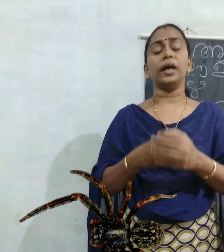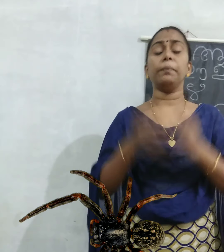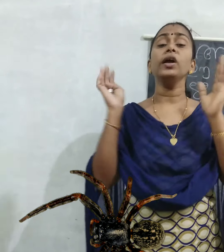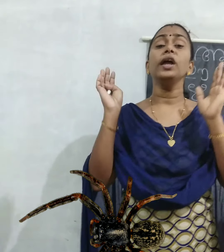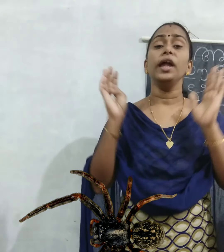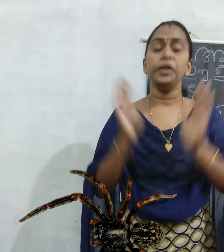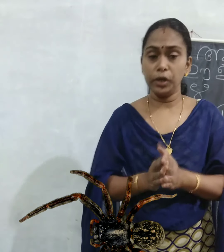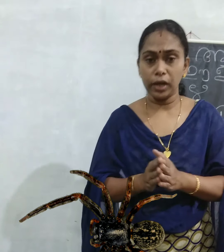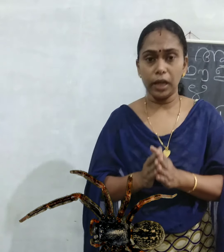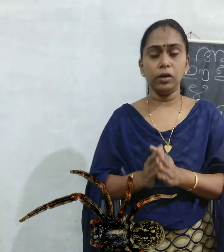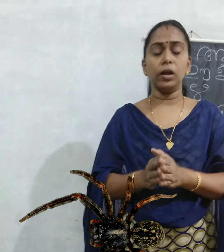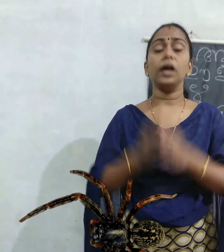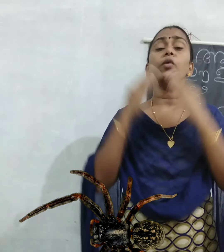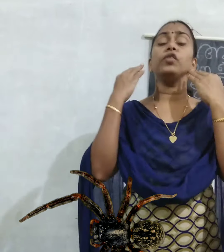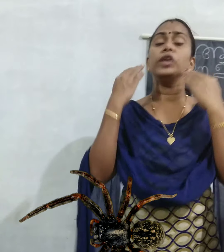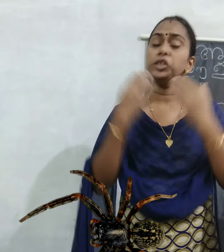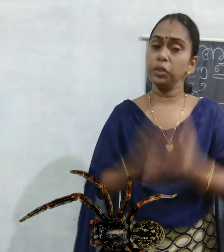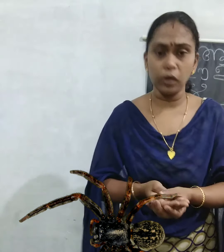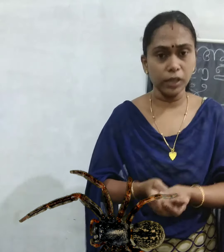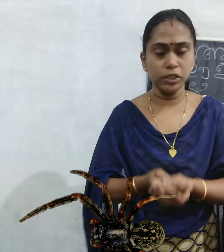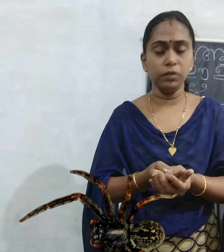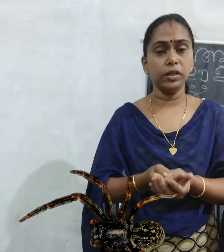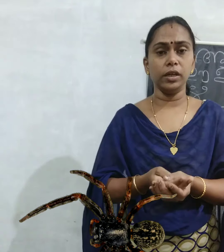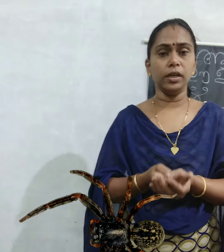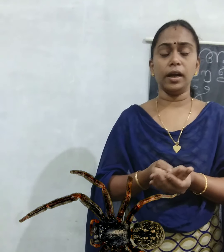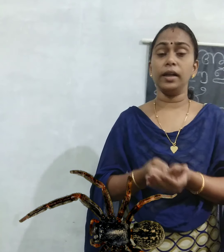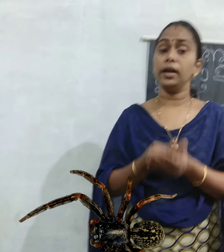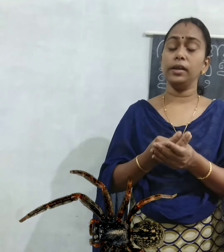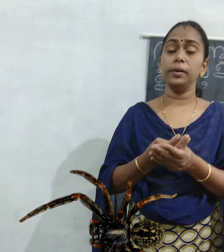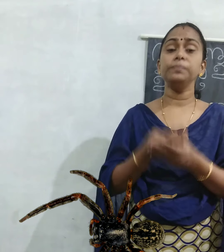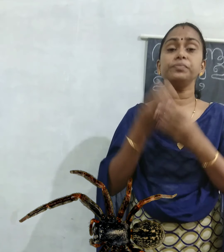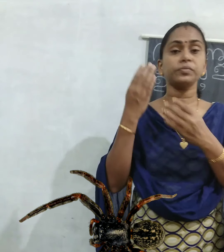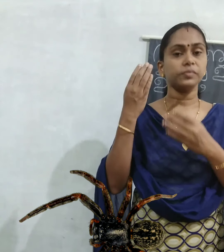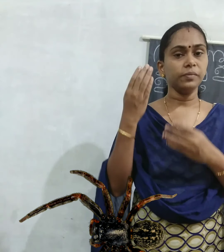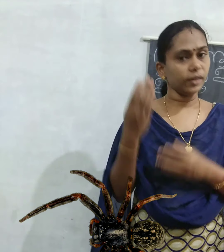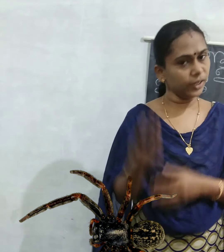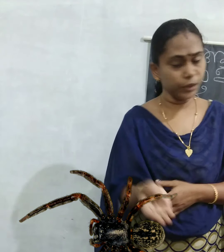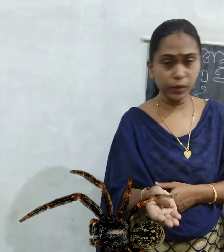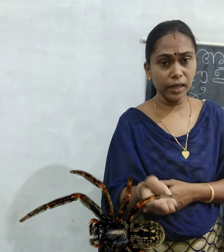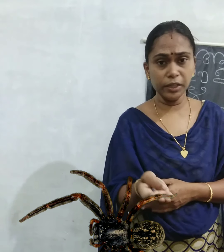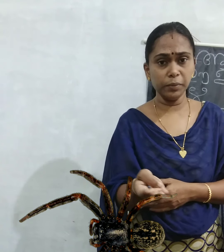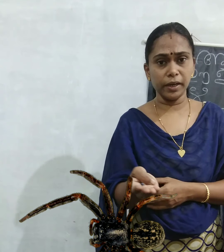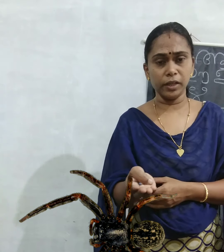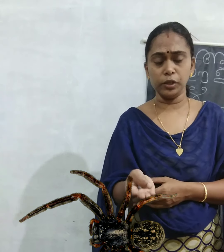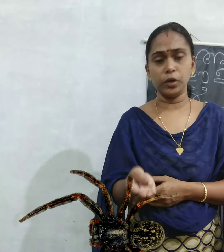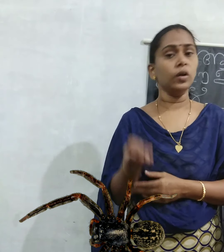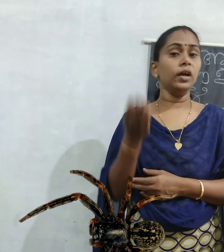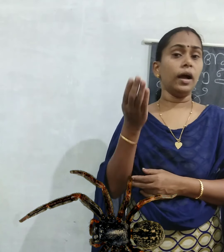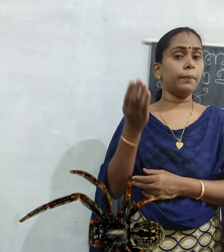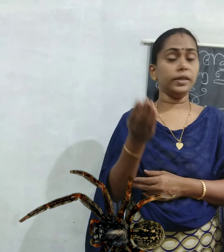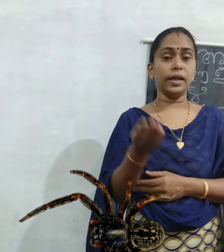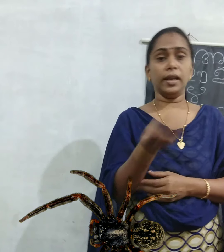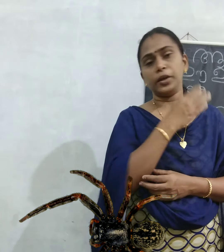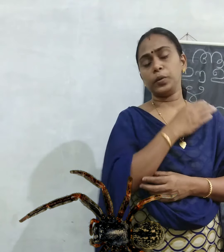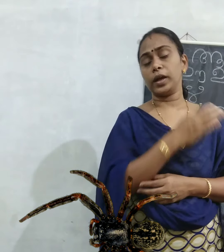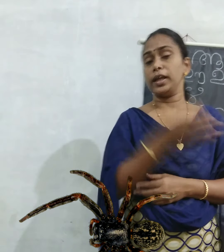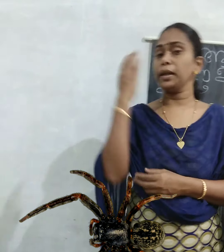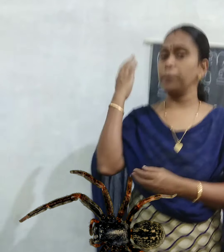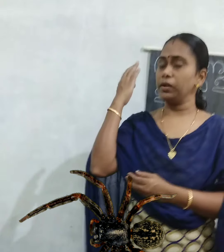അപ്പൊ എട്ടുകാലിലുള്ള ഒരു വിഷമുള്ള ജീവി തന്നെയാണ് ആര്, എട്ടുകാലി എന്ന് പറയുന്നത് കേട്ടോ. അപ്പൊ ഇതിനെല്ലാവർക്കും അറിയാം. നമ്മളെ